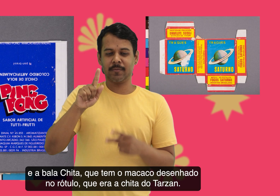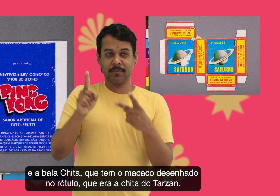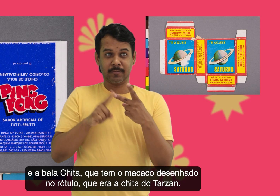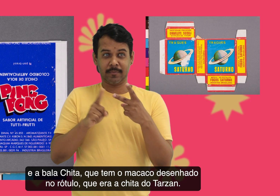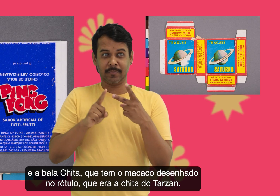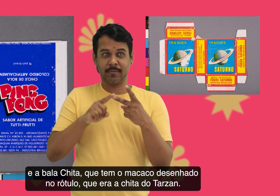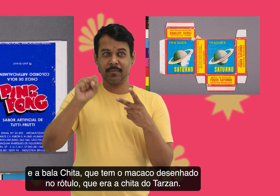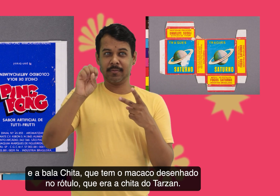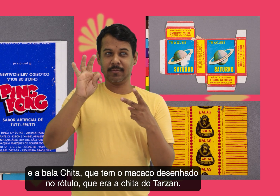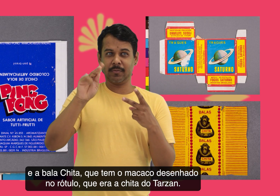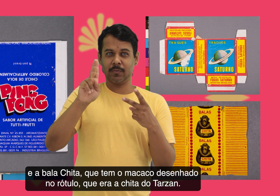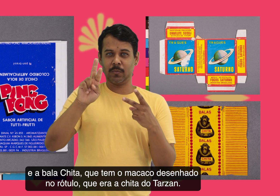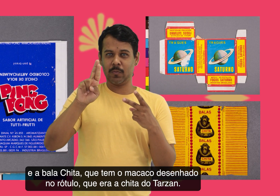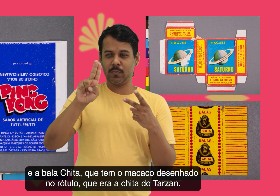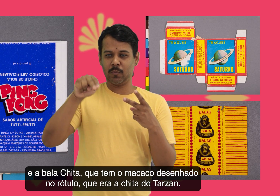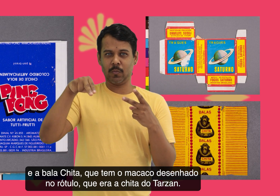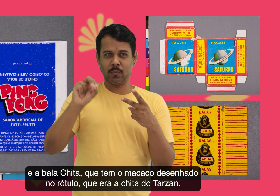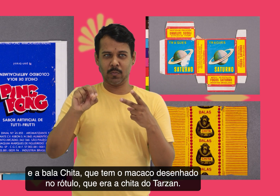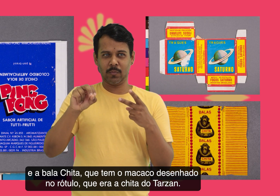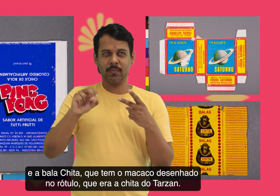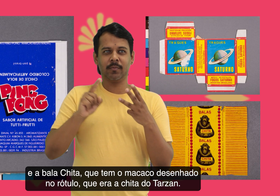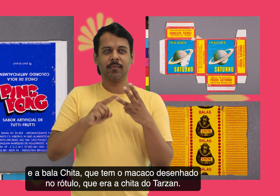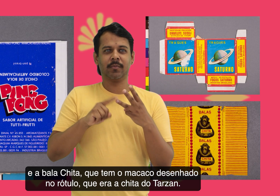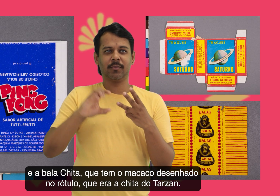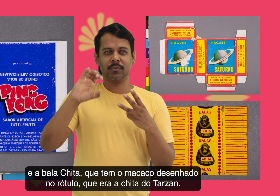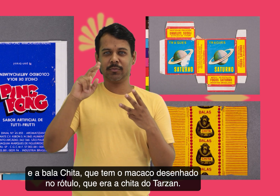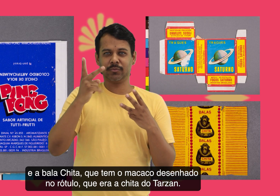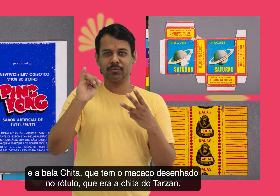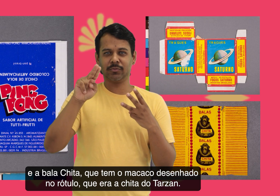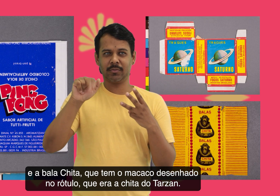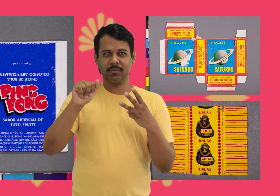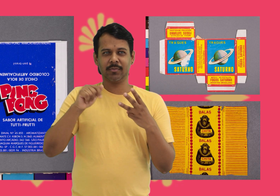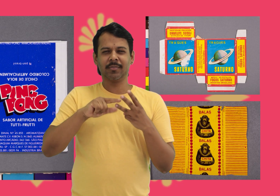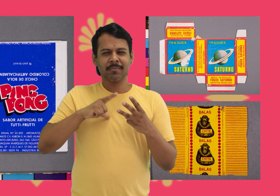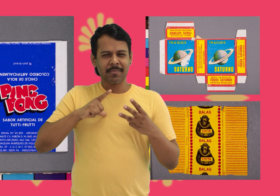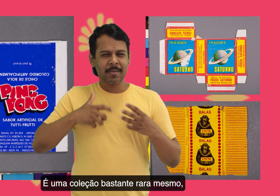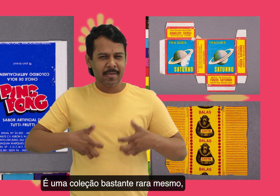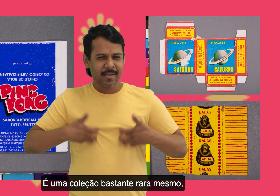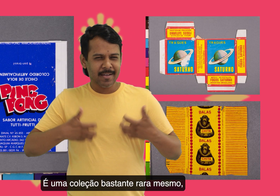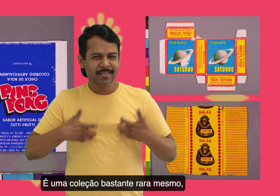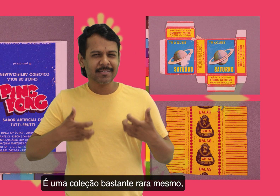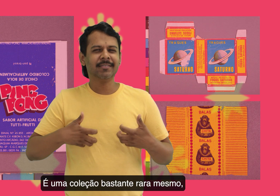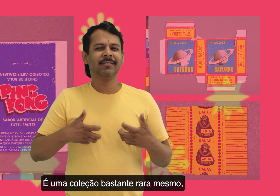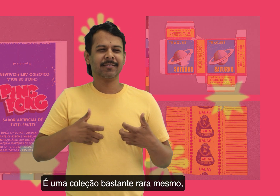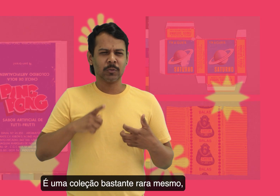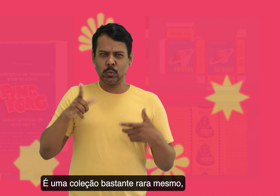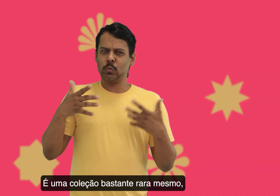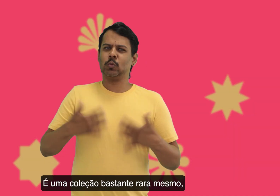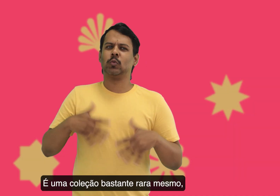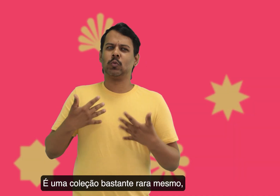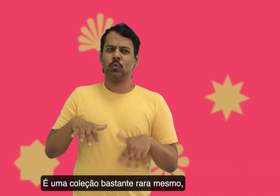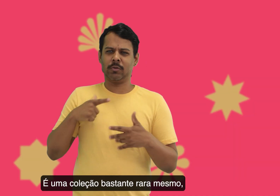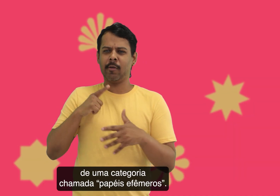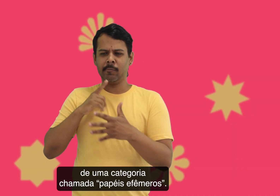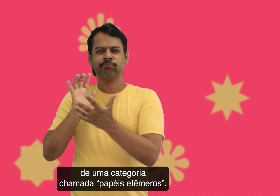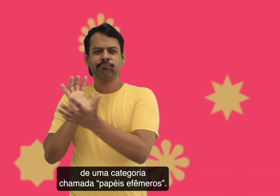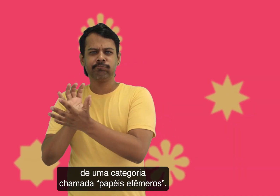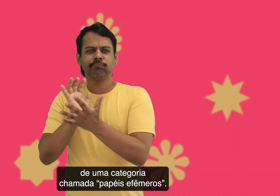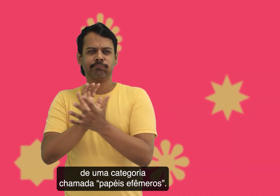a bala Chita, que tem um macaco desenhado no rótulo, que era a Chita do Tarzan. É uma coleção bastante rara mesmo, de uma